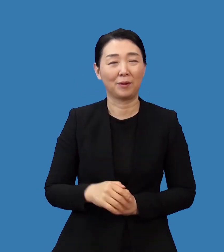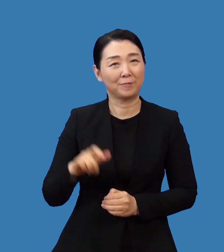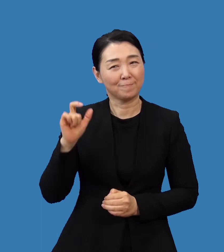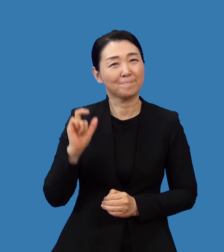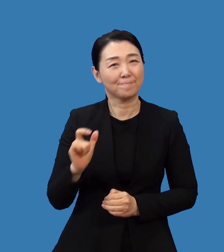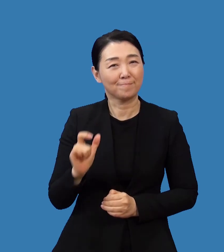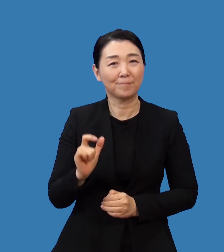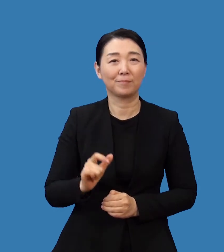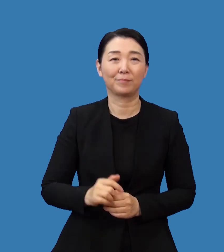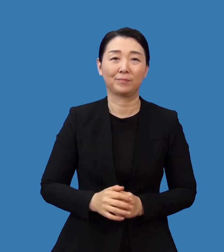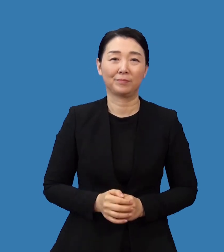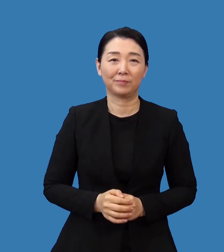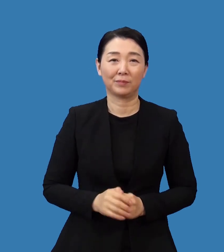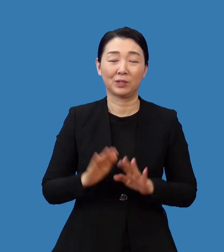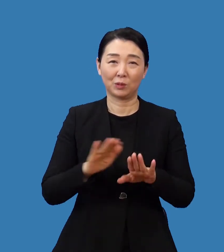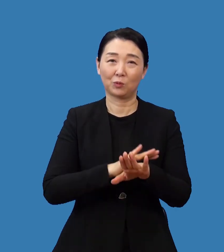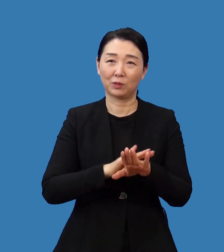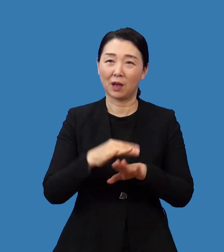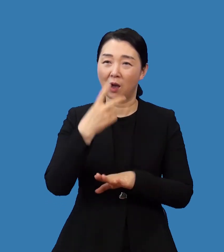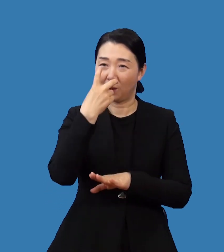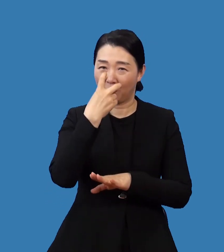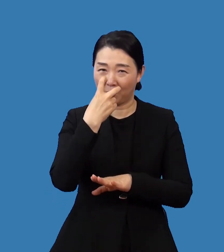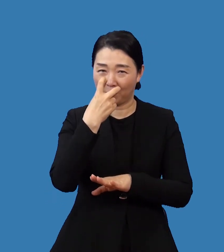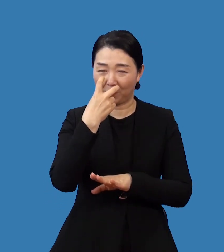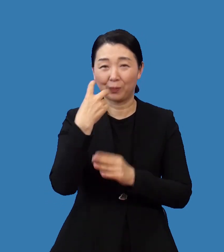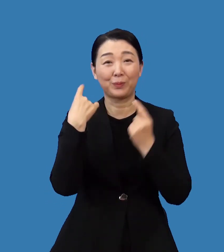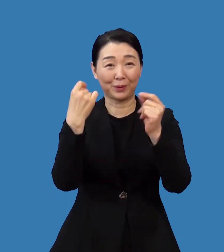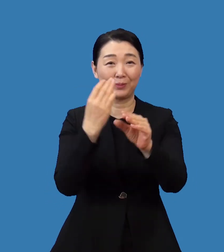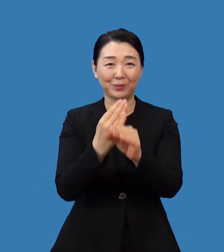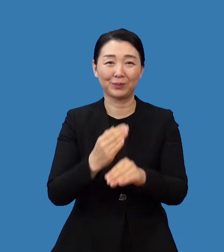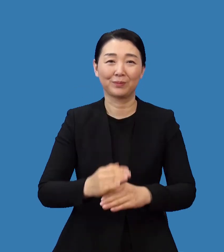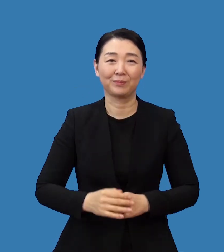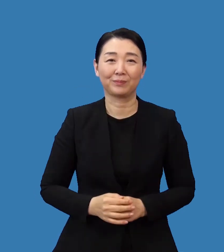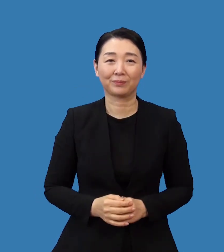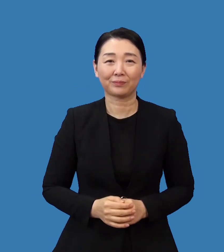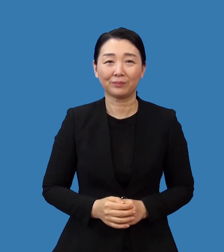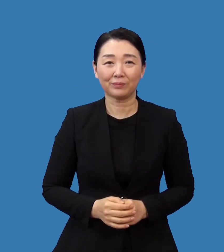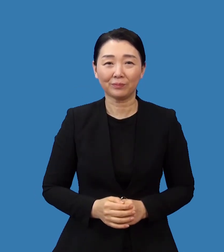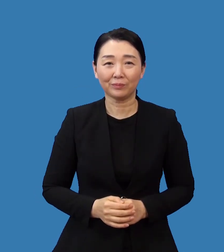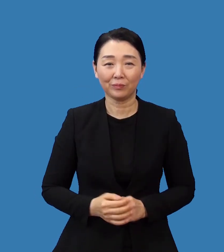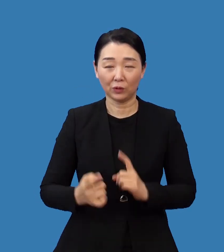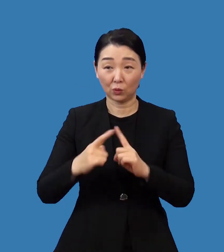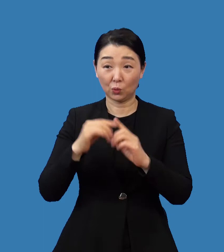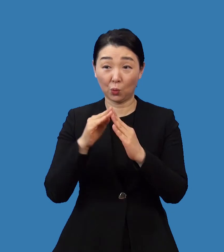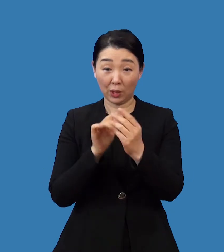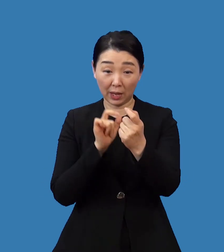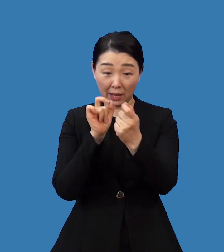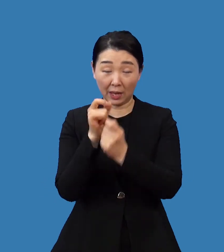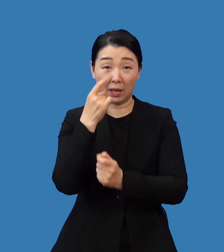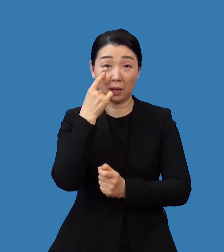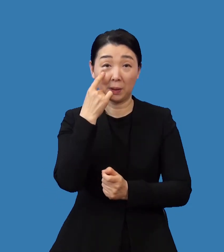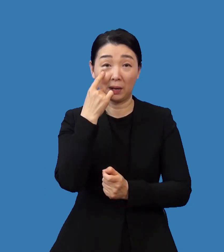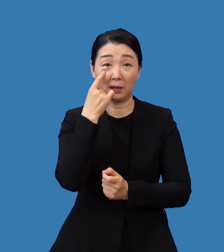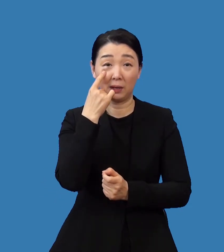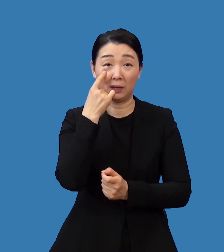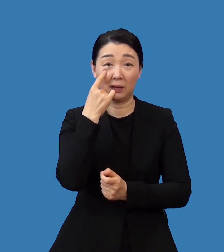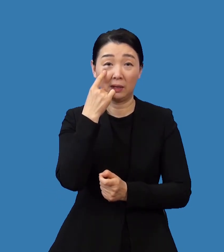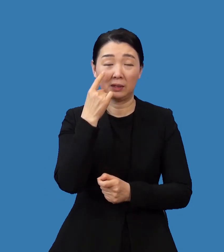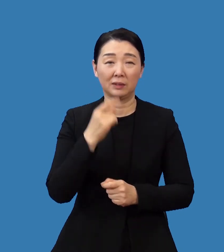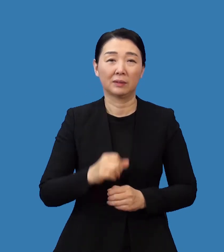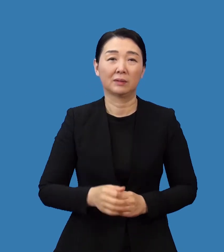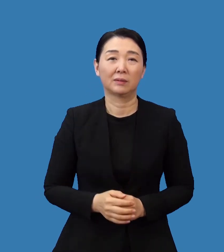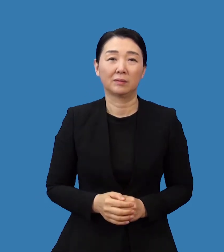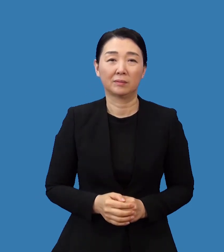지어진 건물이라 지금도 잘 버티고 있습니다. 우리가 이 교회에 접근하게 되면 그 앞에